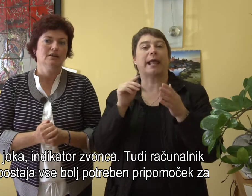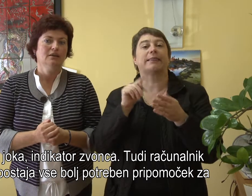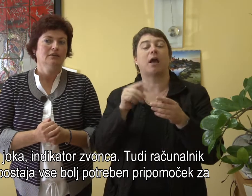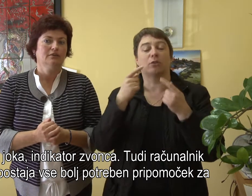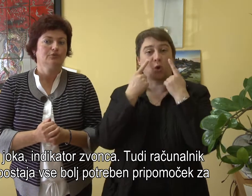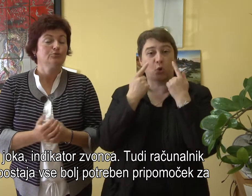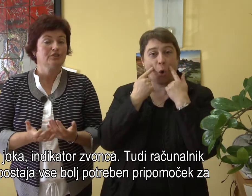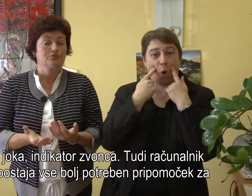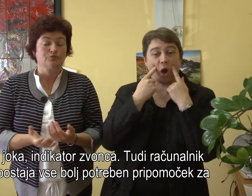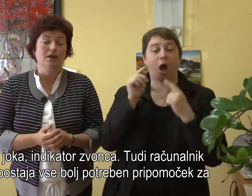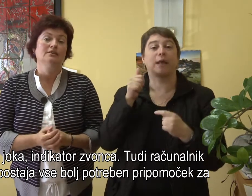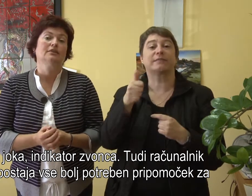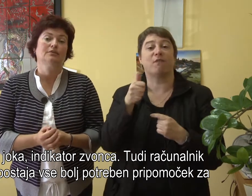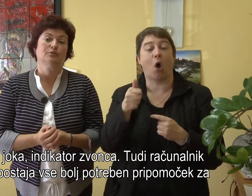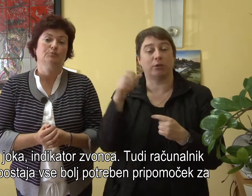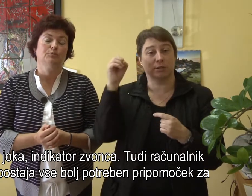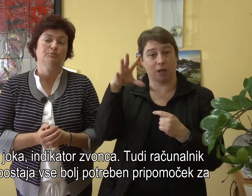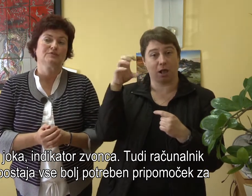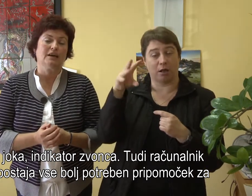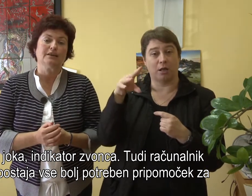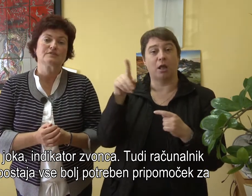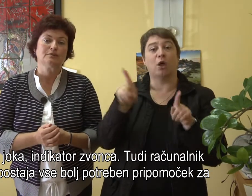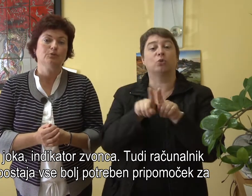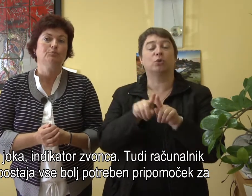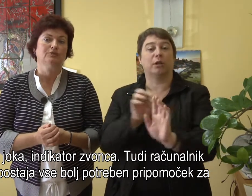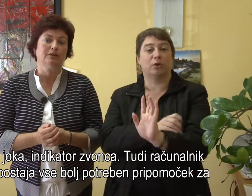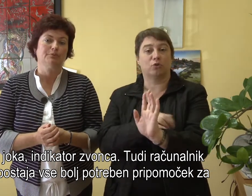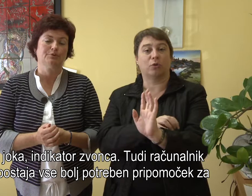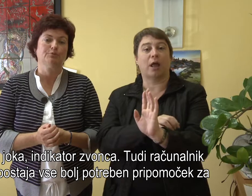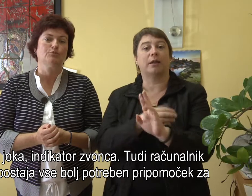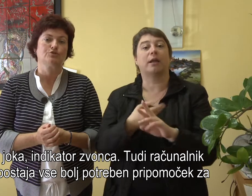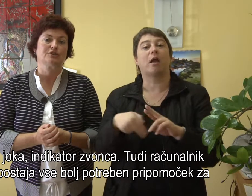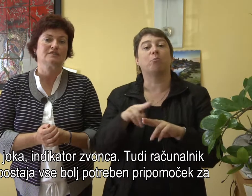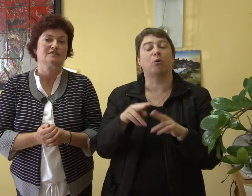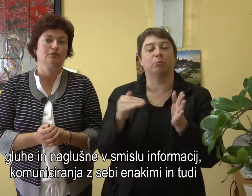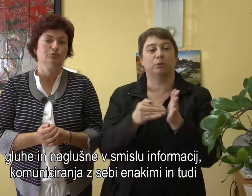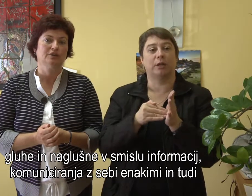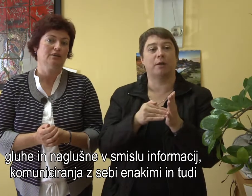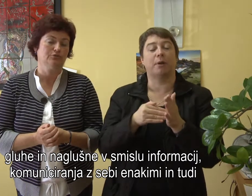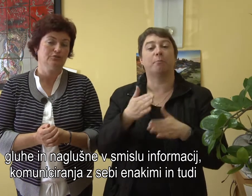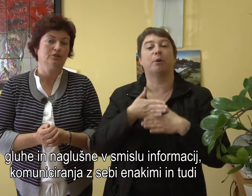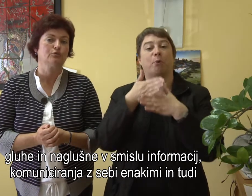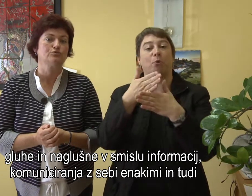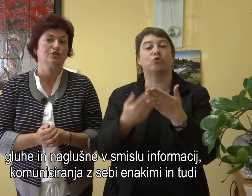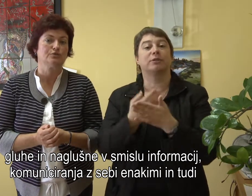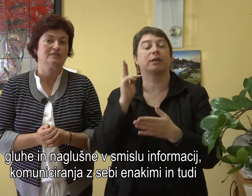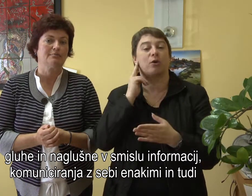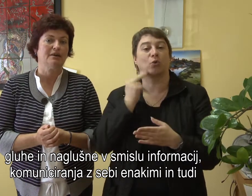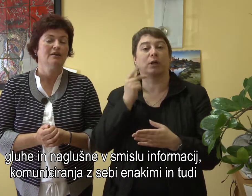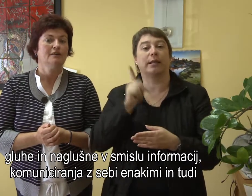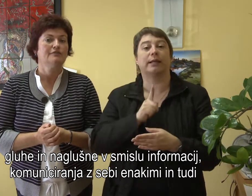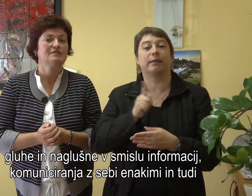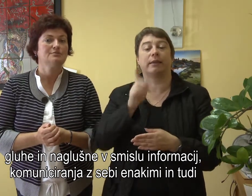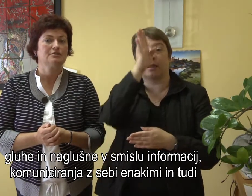zvonca, tudi računalnik postaja vse bolj potreben pripomoček za gluhe in tudi naglušne